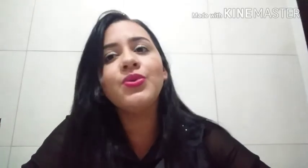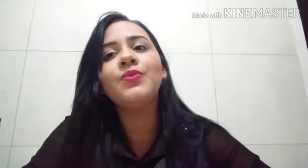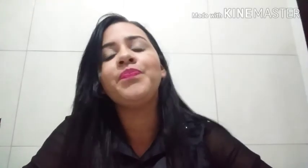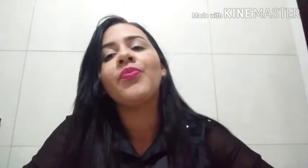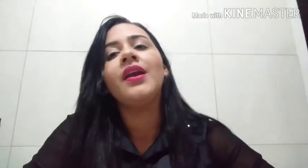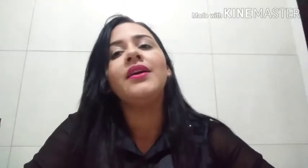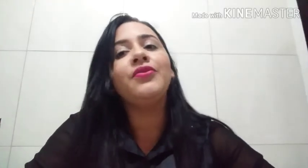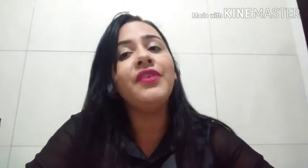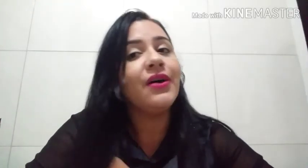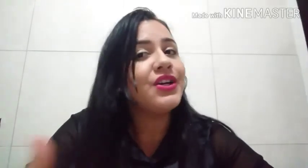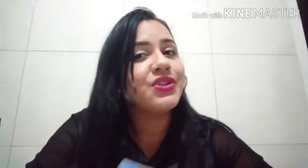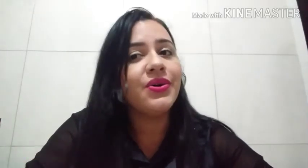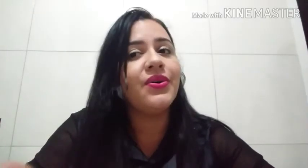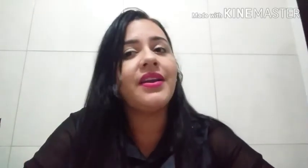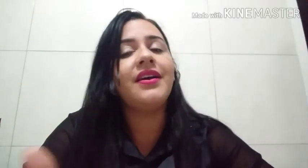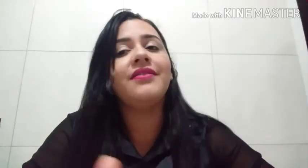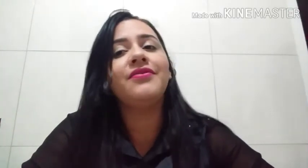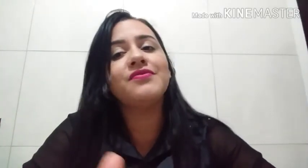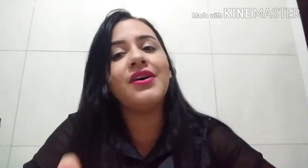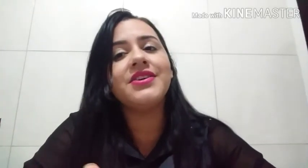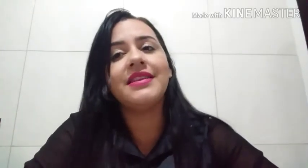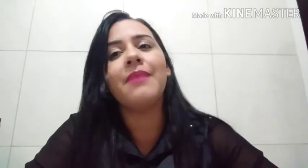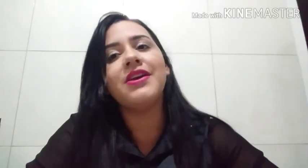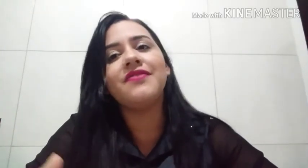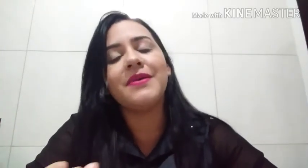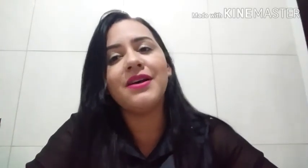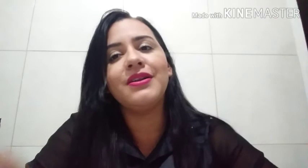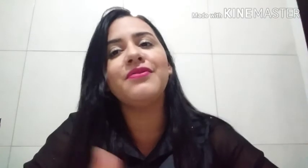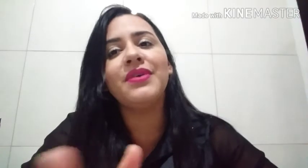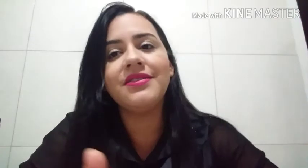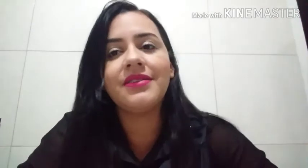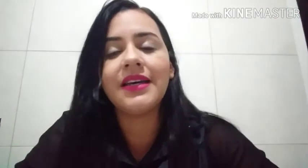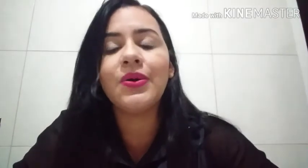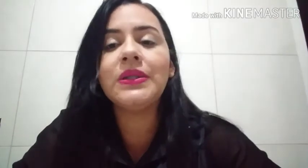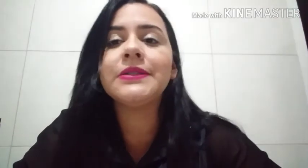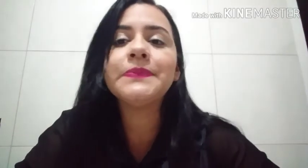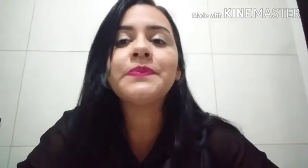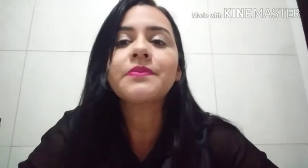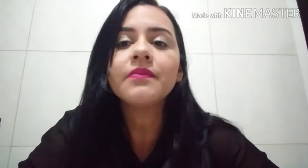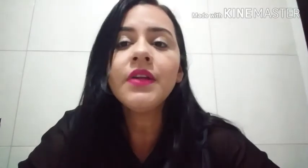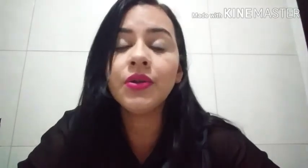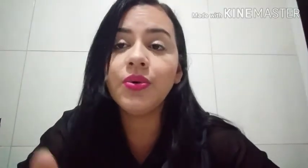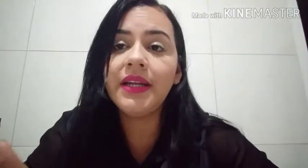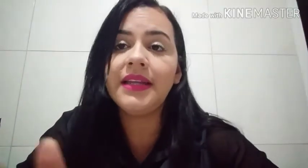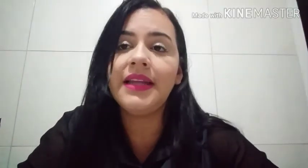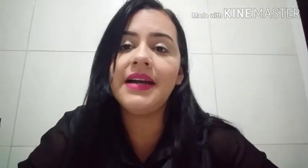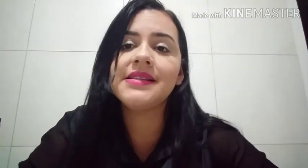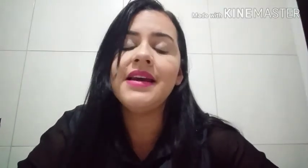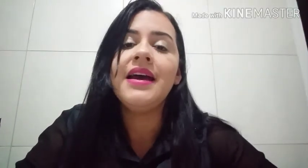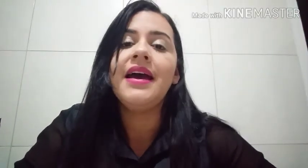surdo. No final da história, né? Vou só adiantar, porque a gente vai passar o livro, não adianta estar aqui contando toda, né, em detalhes.